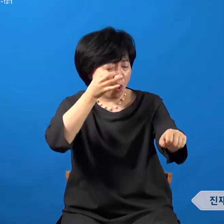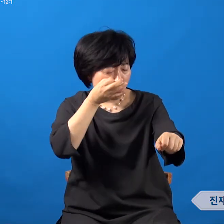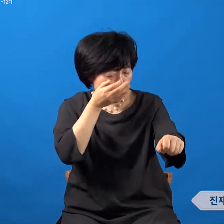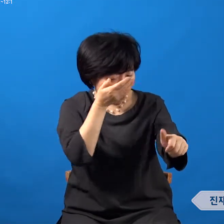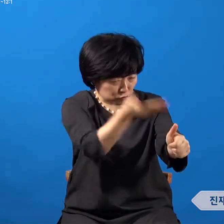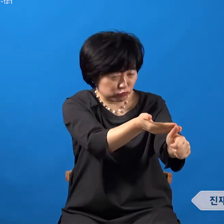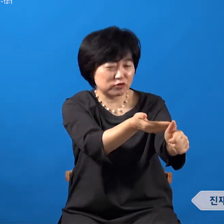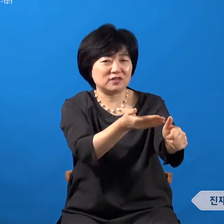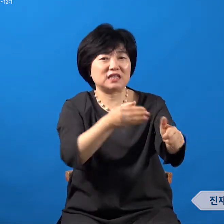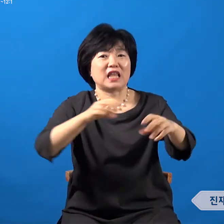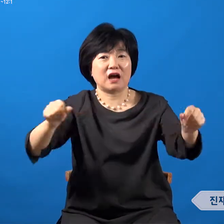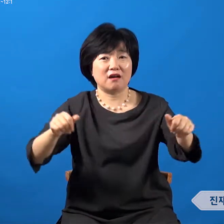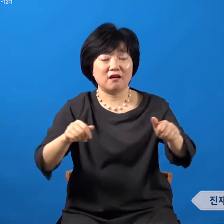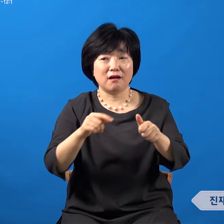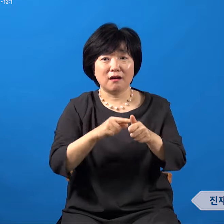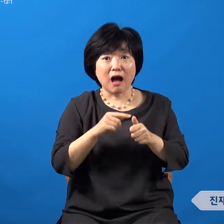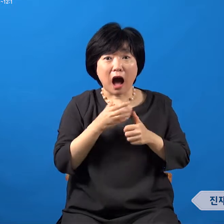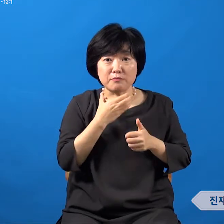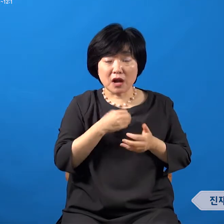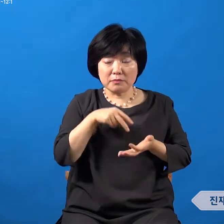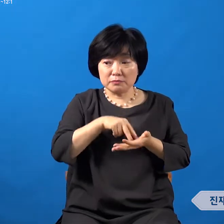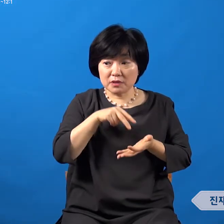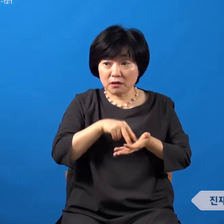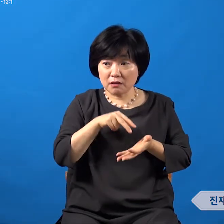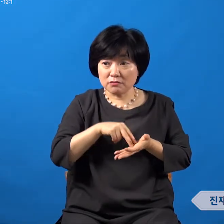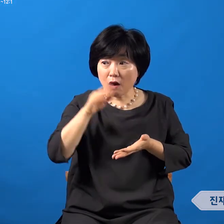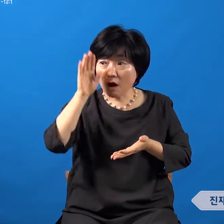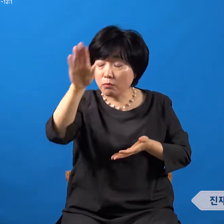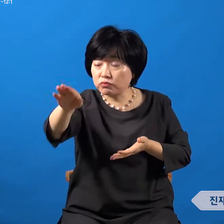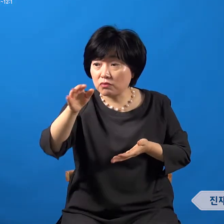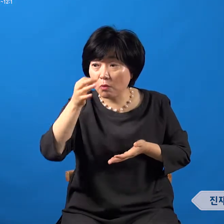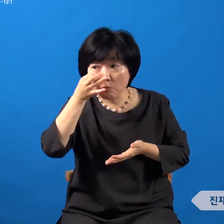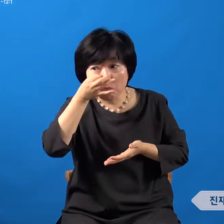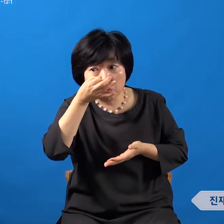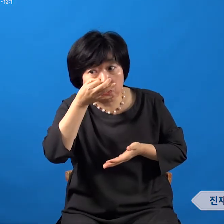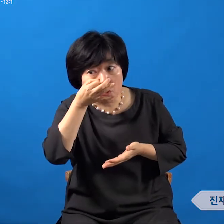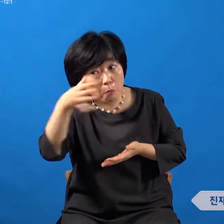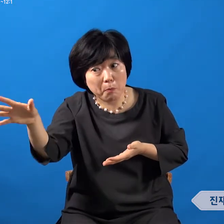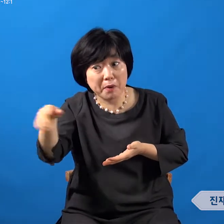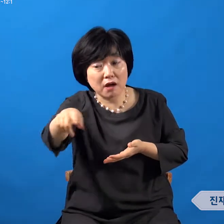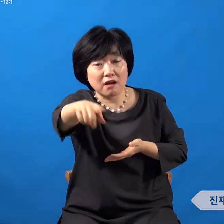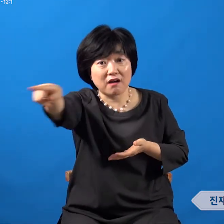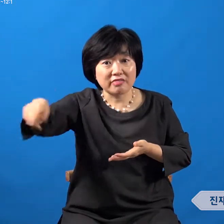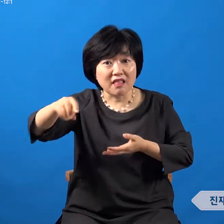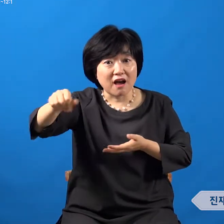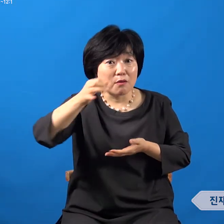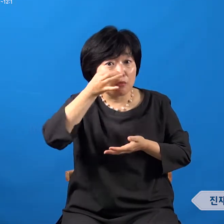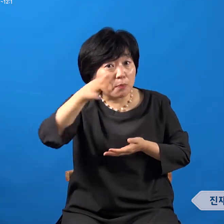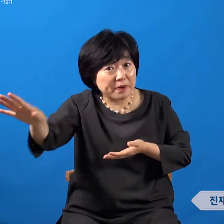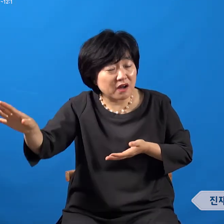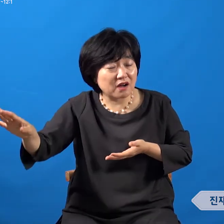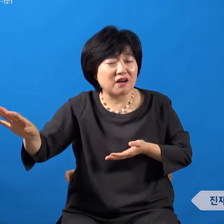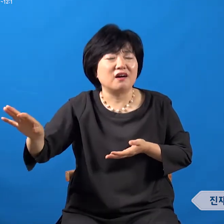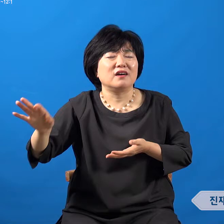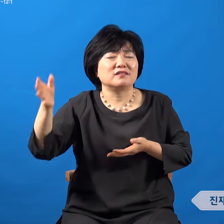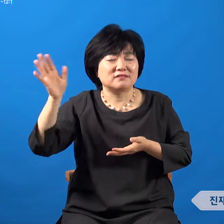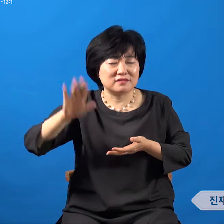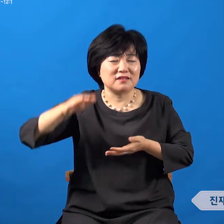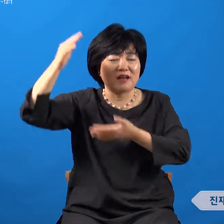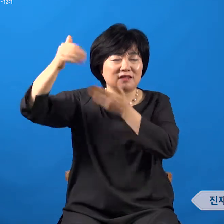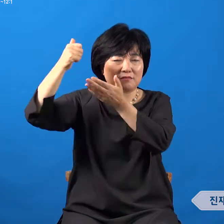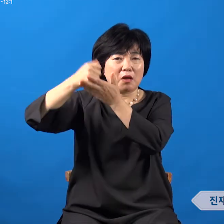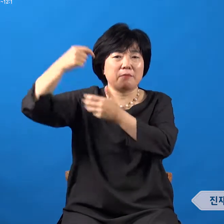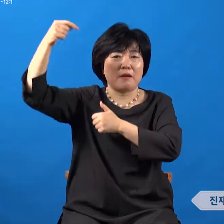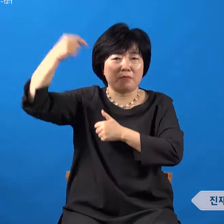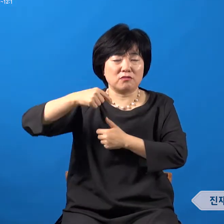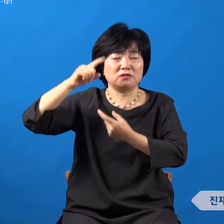않으셨습니다. 아직 아브라함은 보지 못했습니다. 아브라함은 알지 못합니다. 그런데 하나님이 보여줄 땅으로